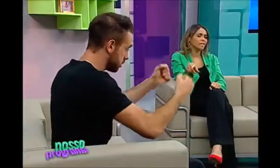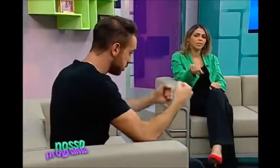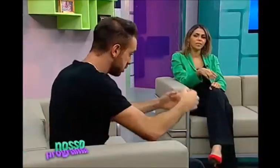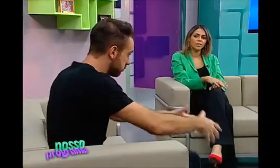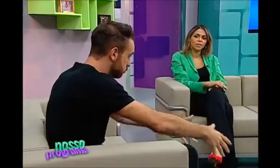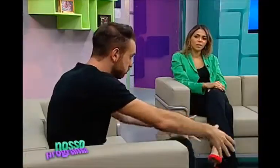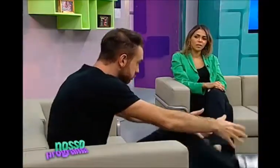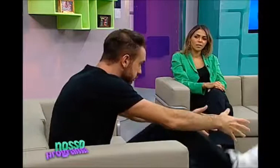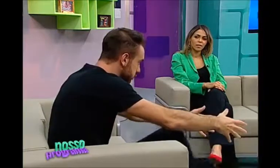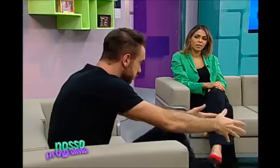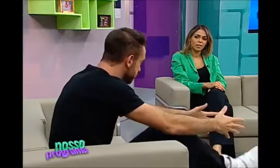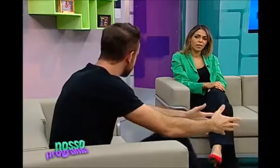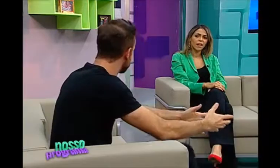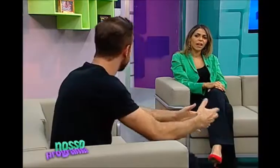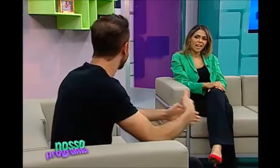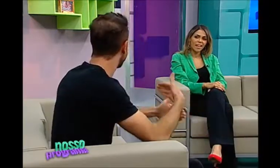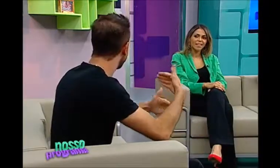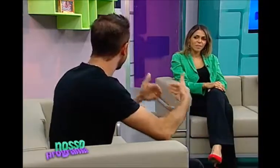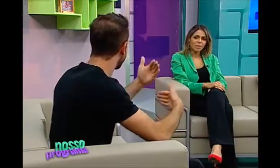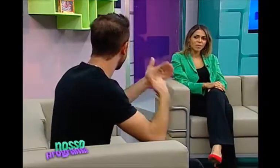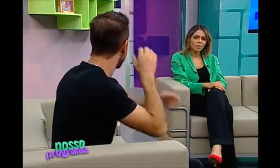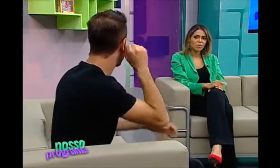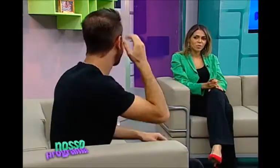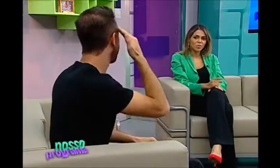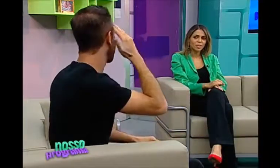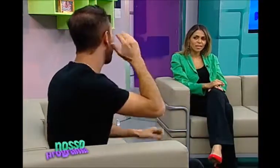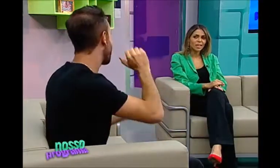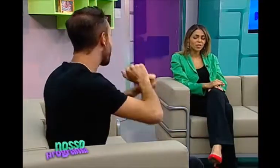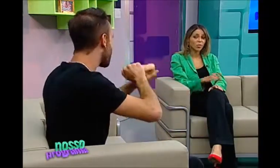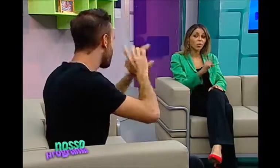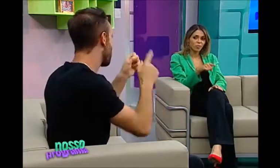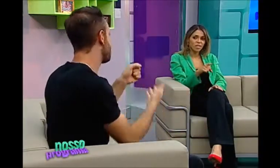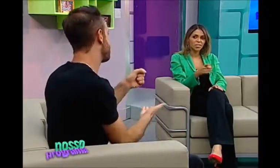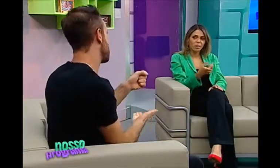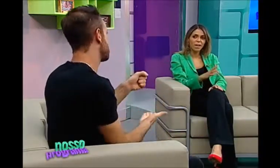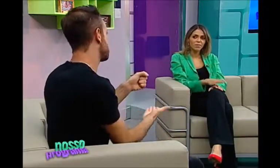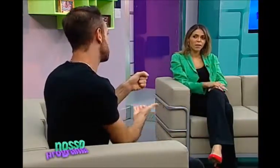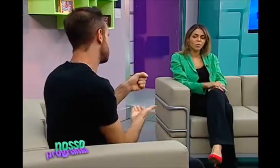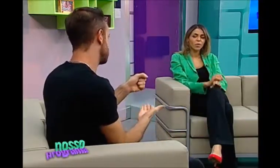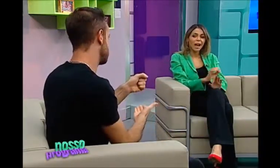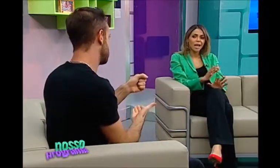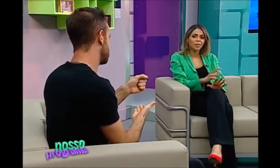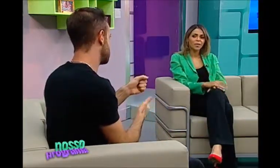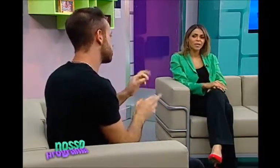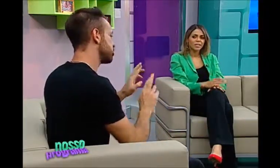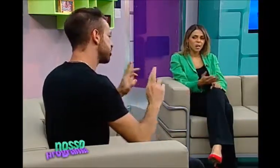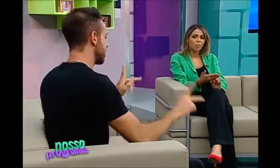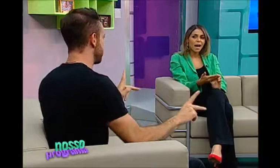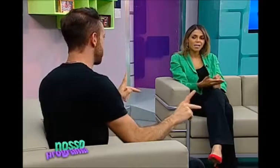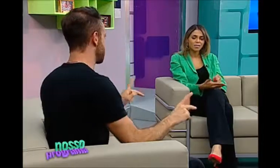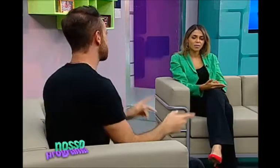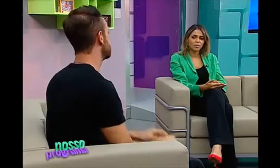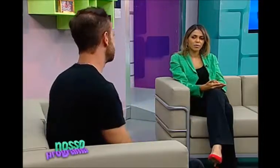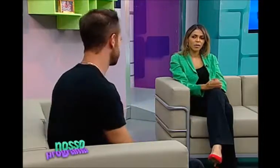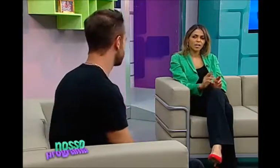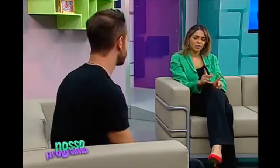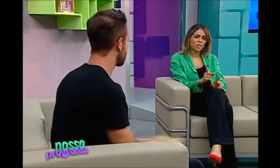fazendo. Isso é mímica. Isso é mímica, mas o surdo entende. E o ouvinte também, fica muito claro. Esse é o básico, é